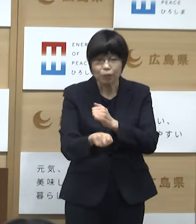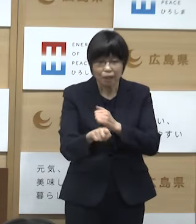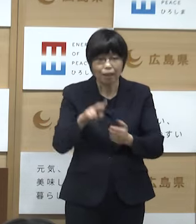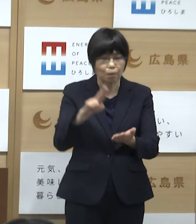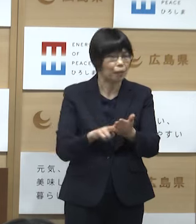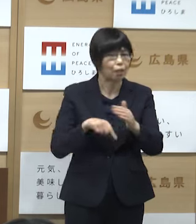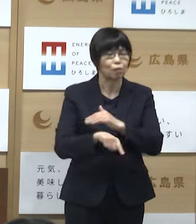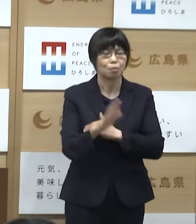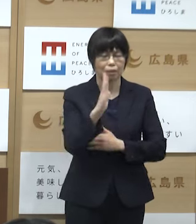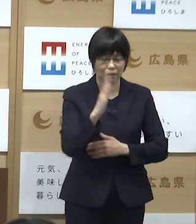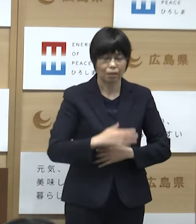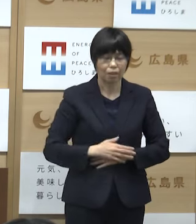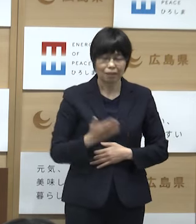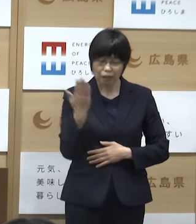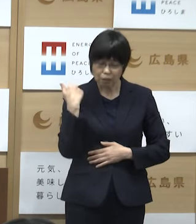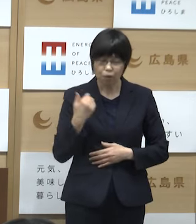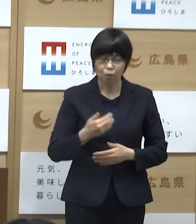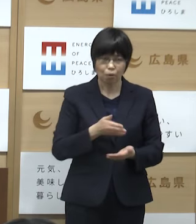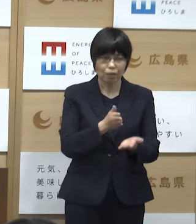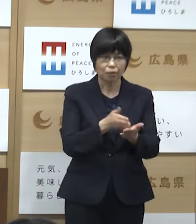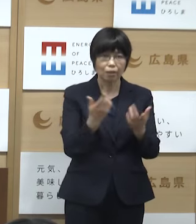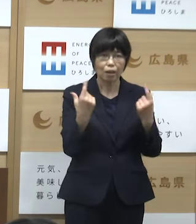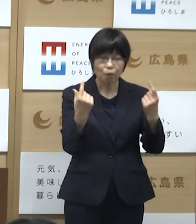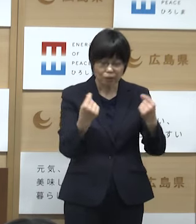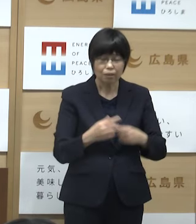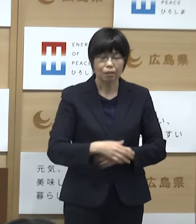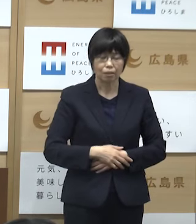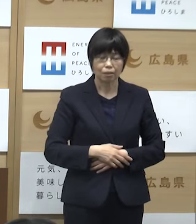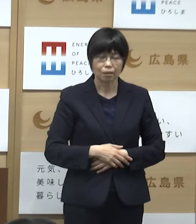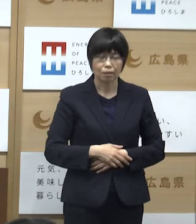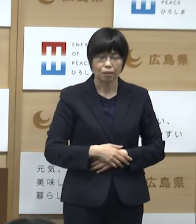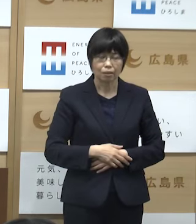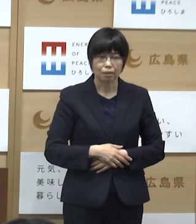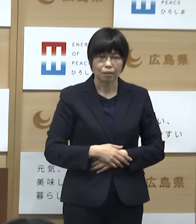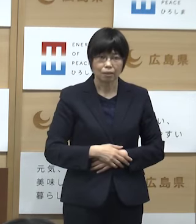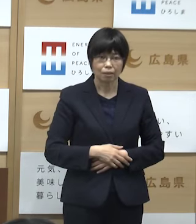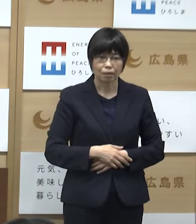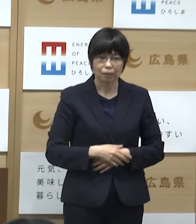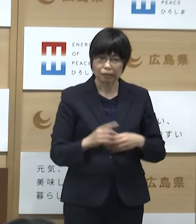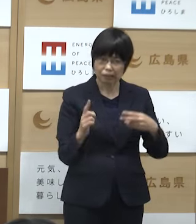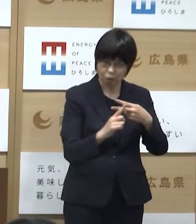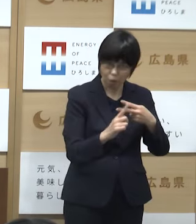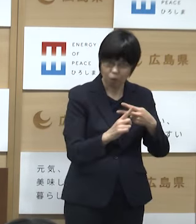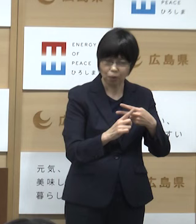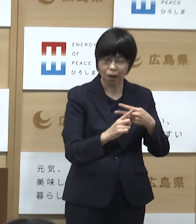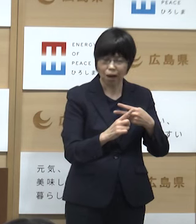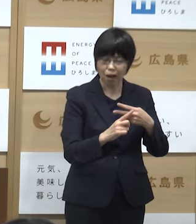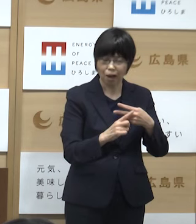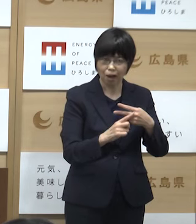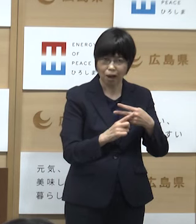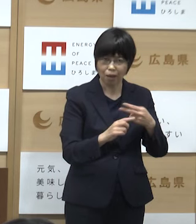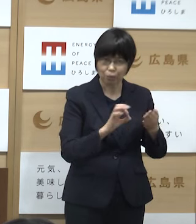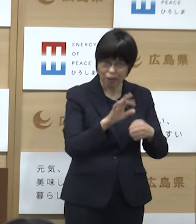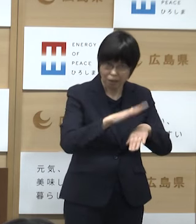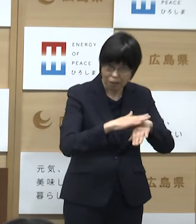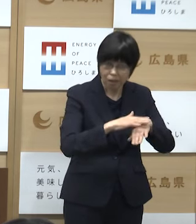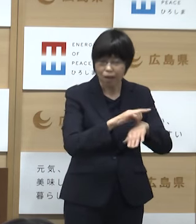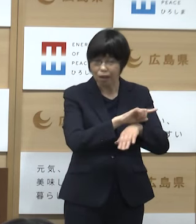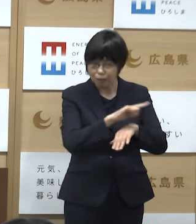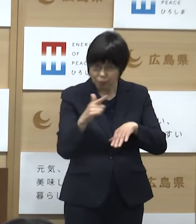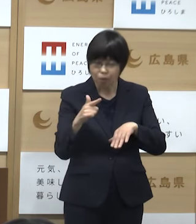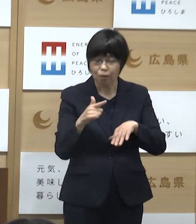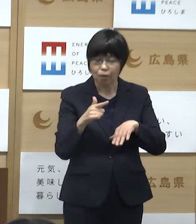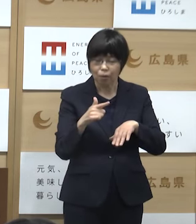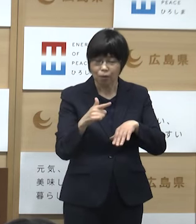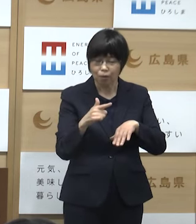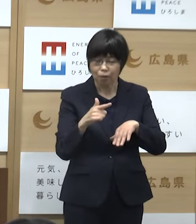なくて、先ほど申し上げたようなですね、その機能とか、あるいは